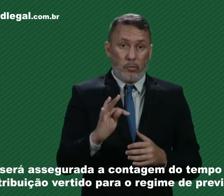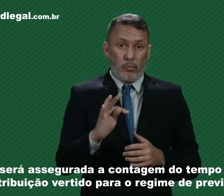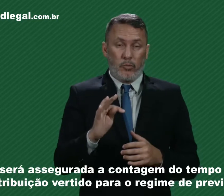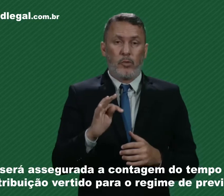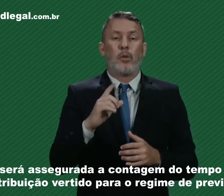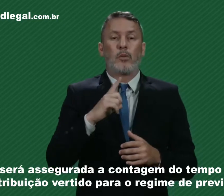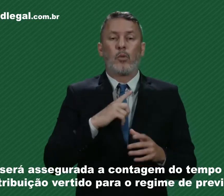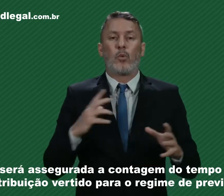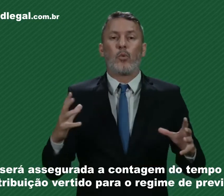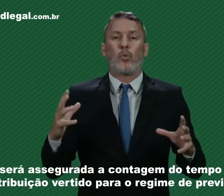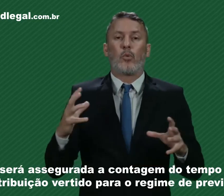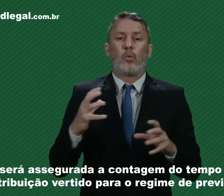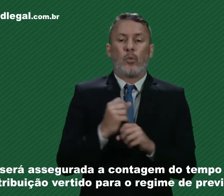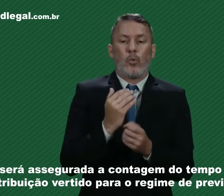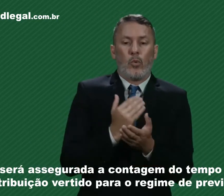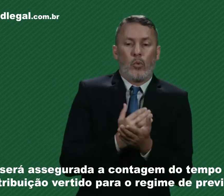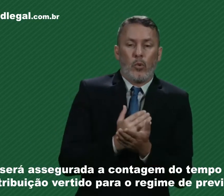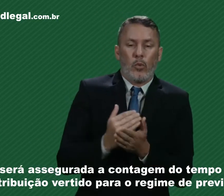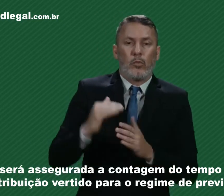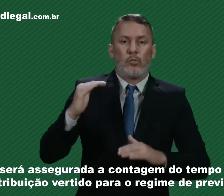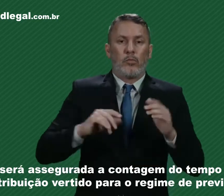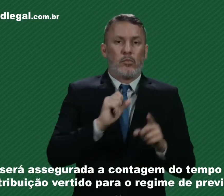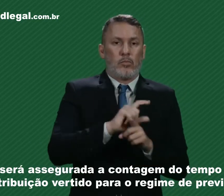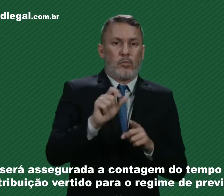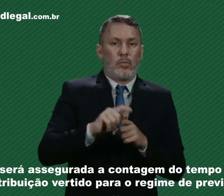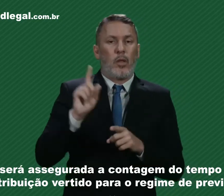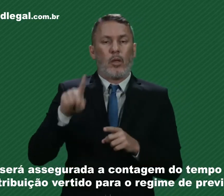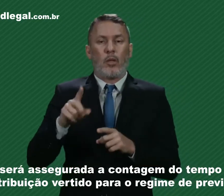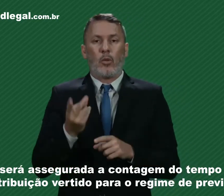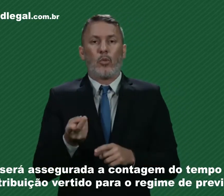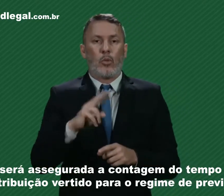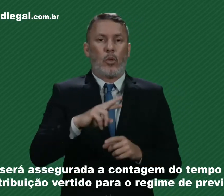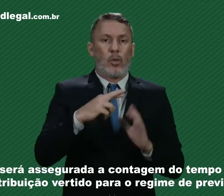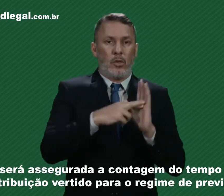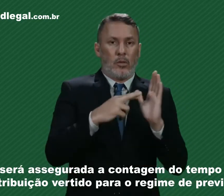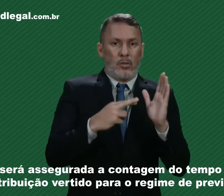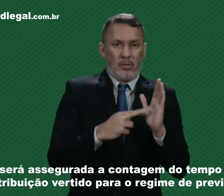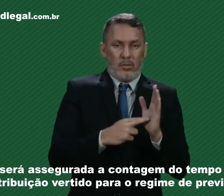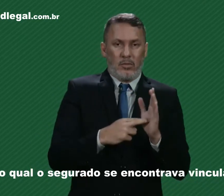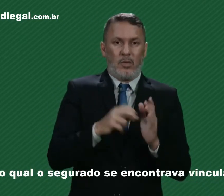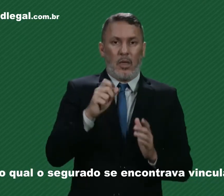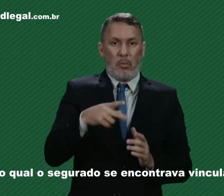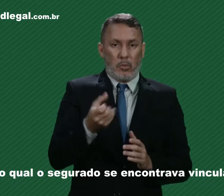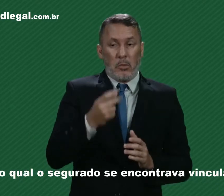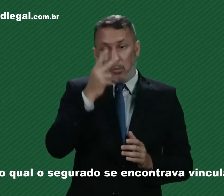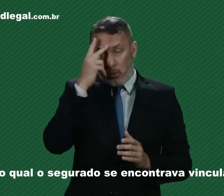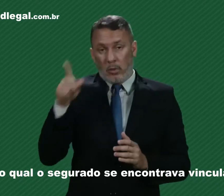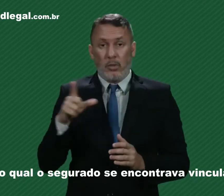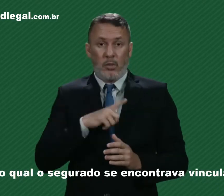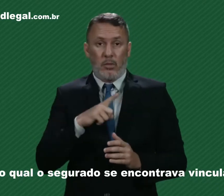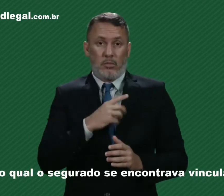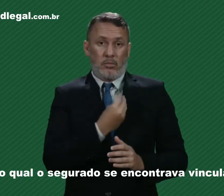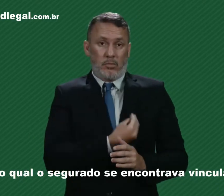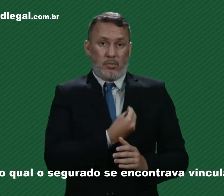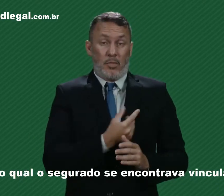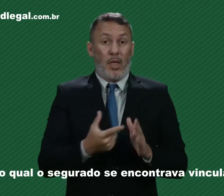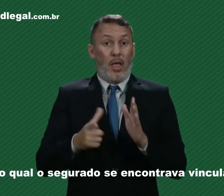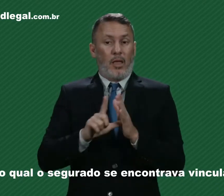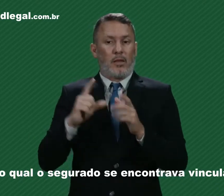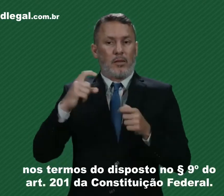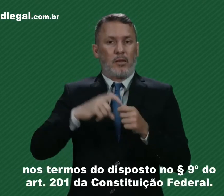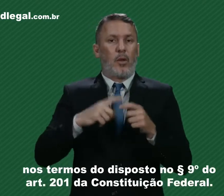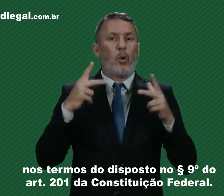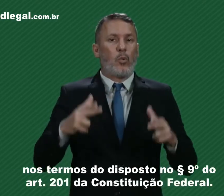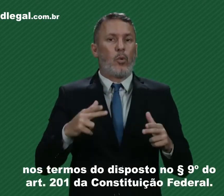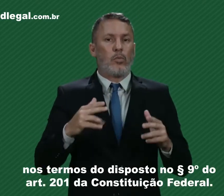será assegurada a contagem do tempo de contribuição vertido para o regime de previdência ao qual o segurado se encontrava